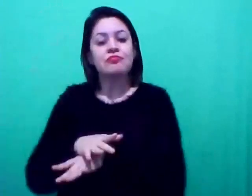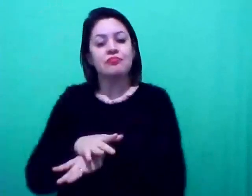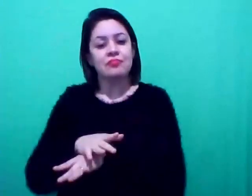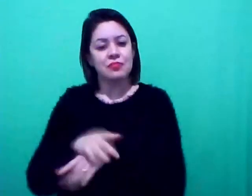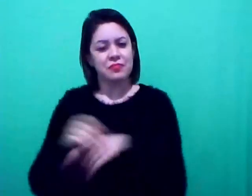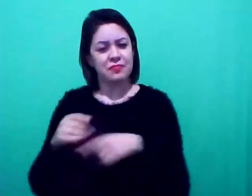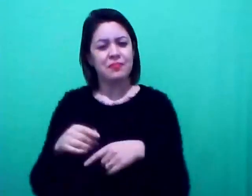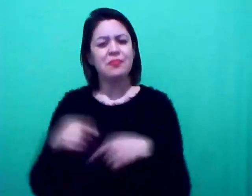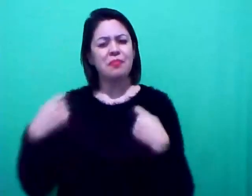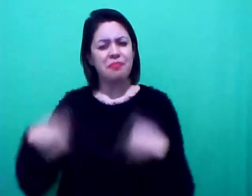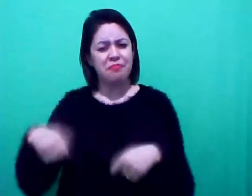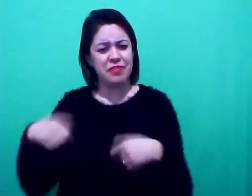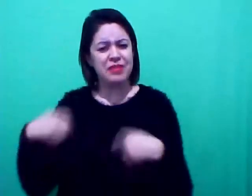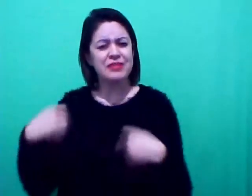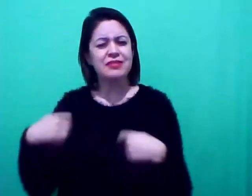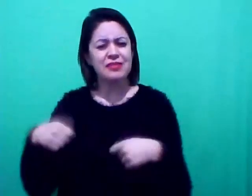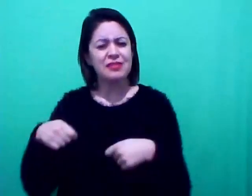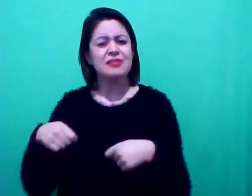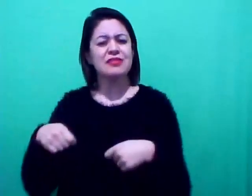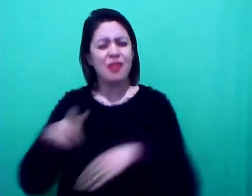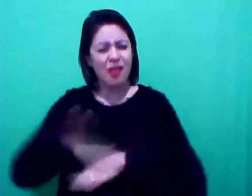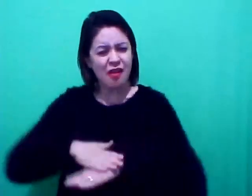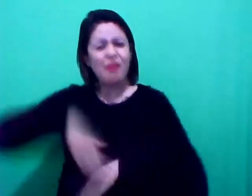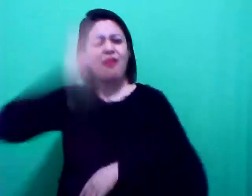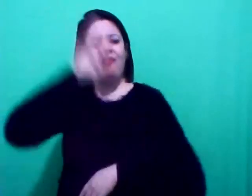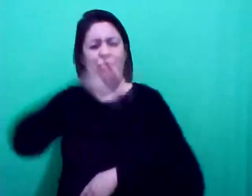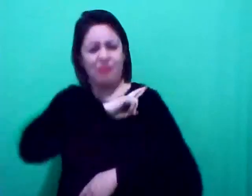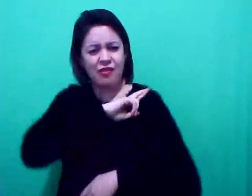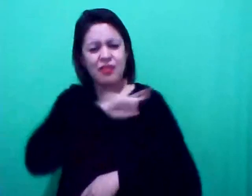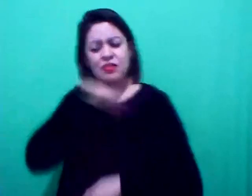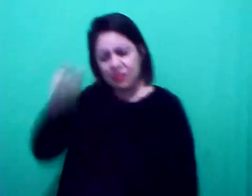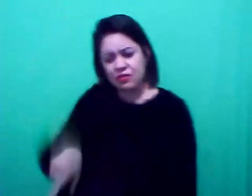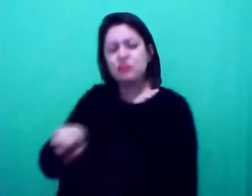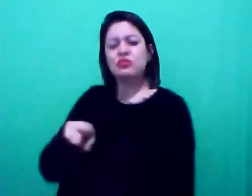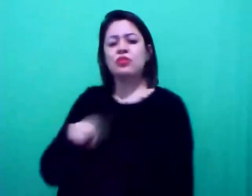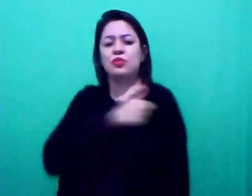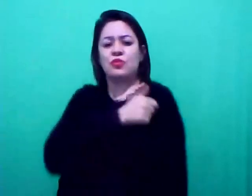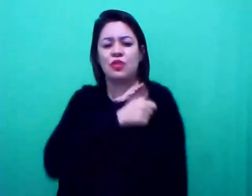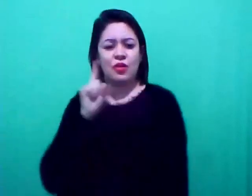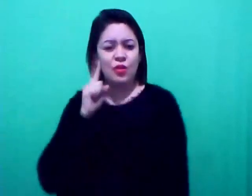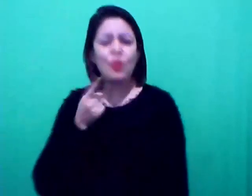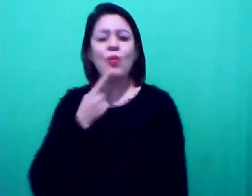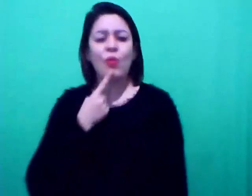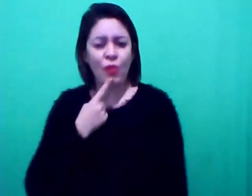a pós, terminando ela agora, precisam ter essa responsabilidade com o um aluno